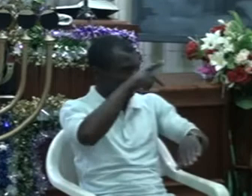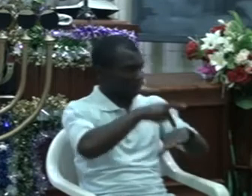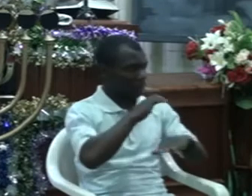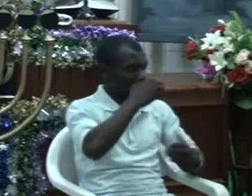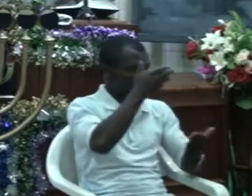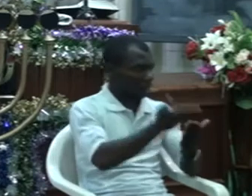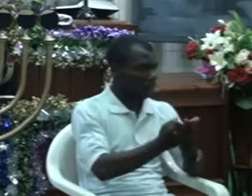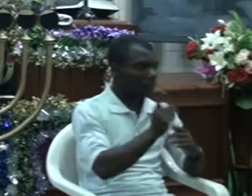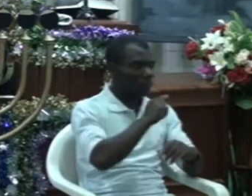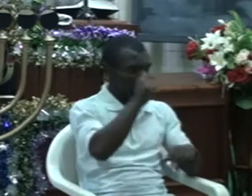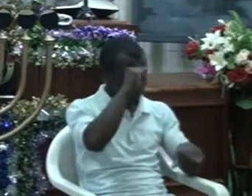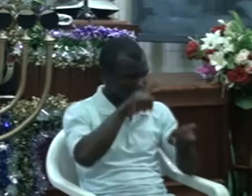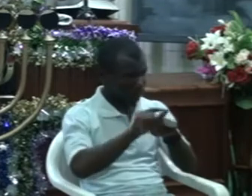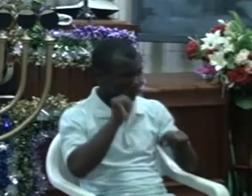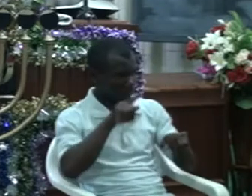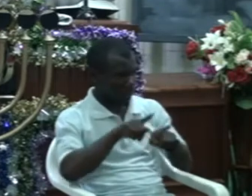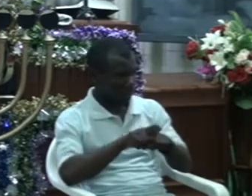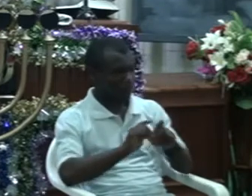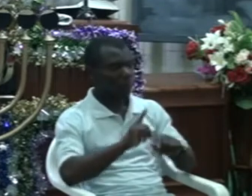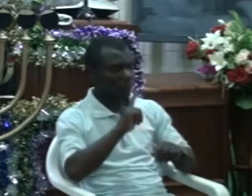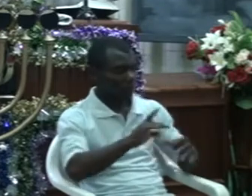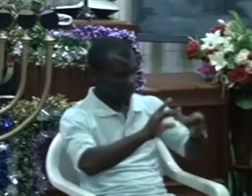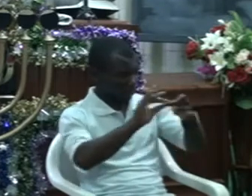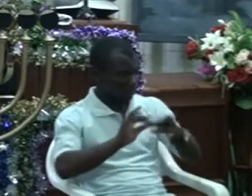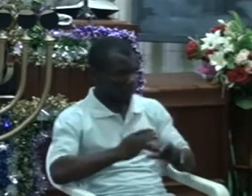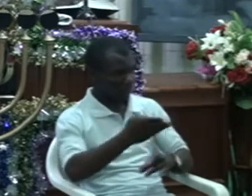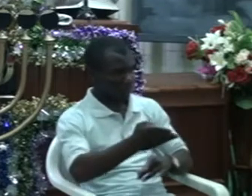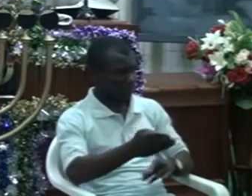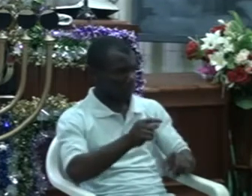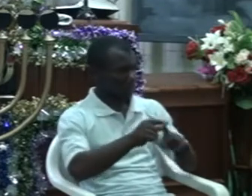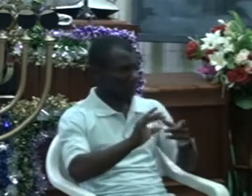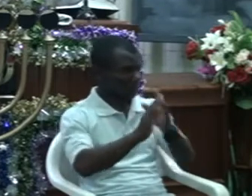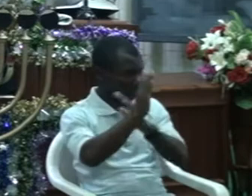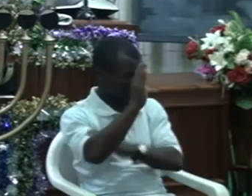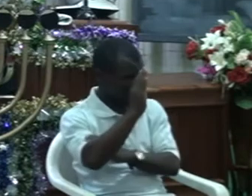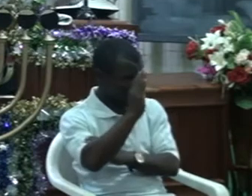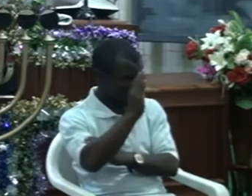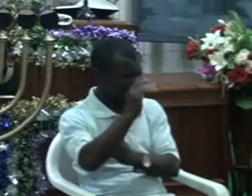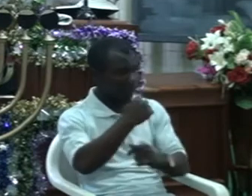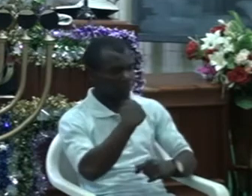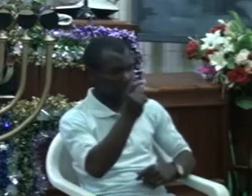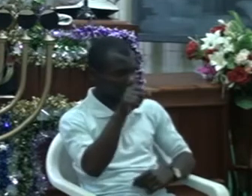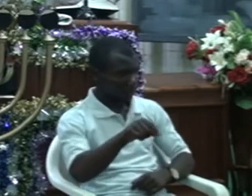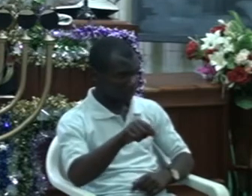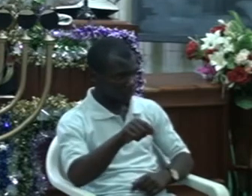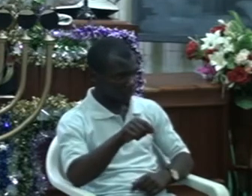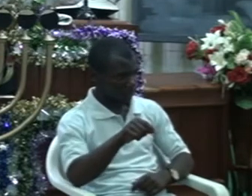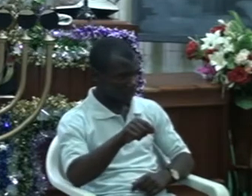est arrivé là où les frères et les sœurs étaient réunis. La parole dit,